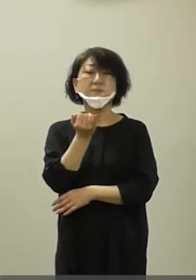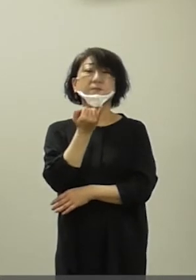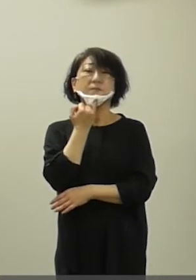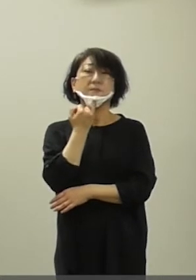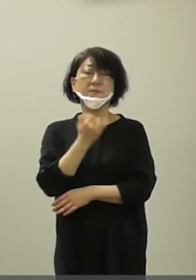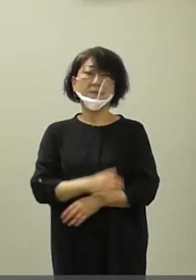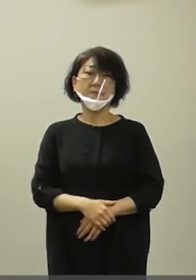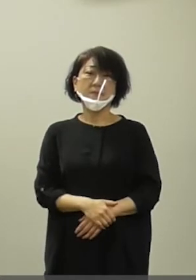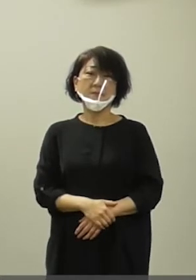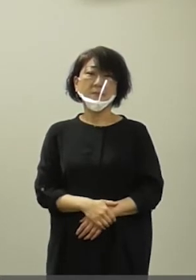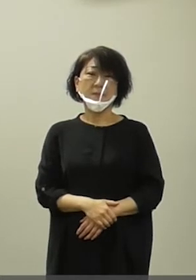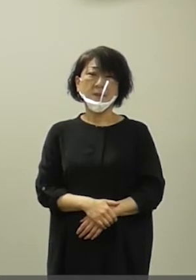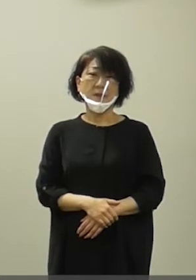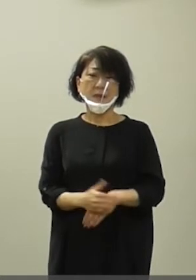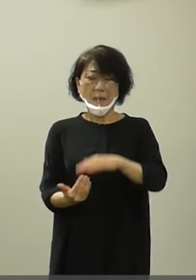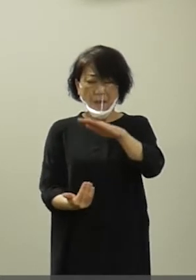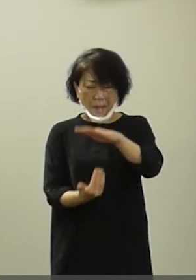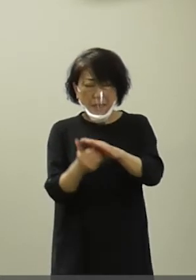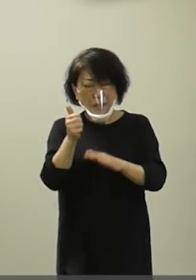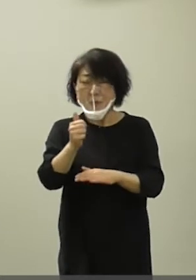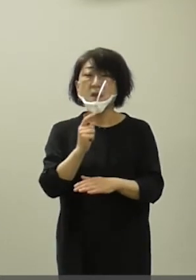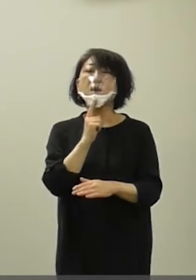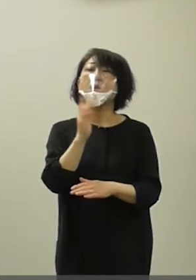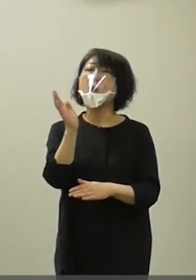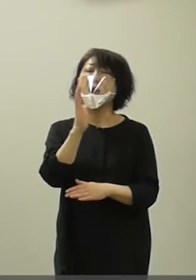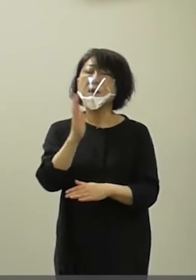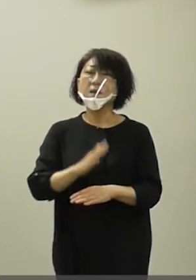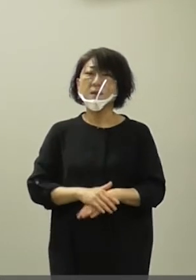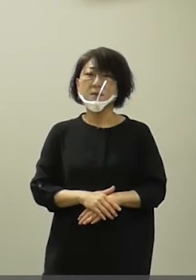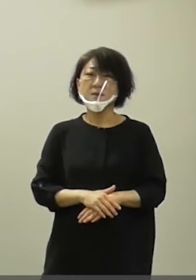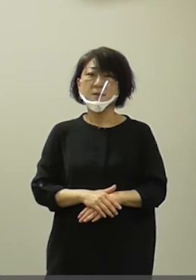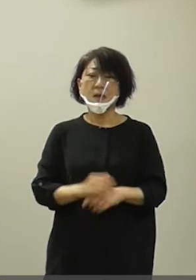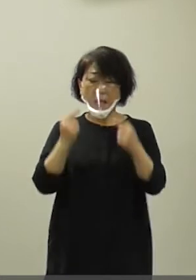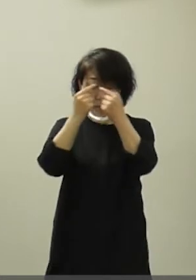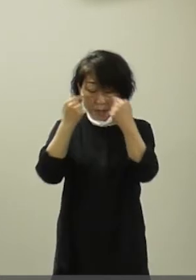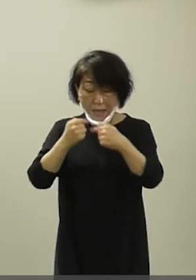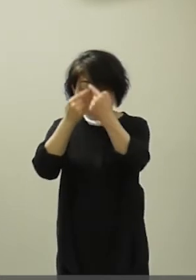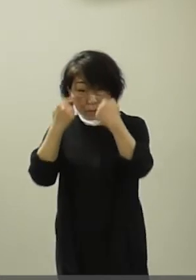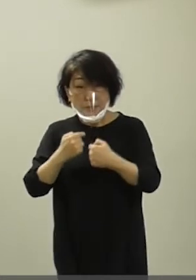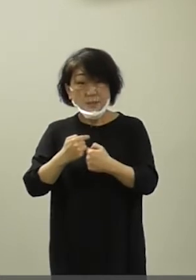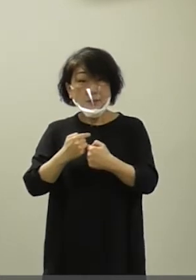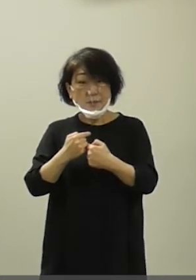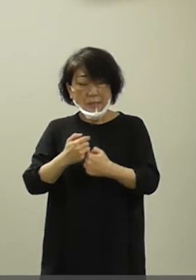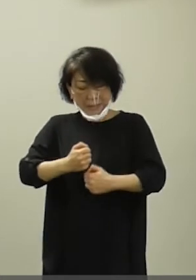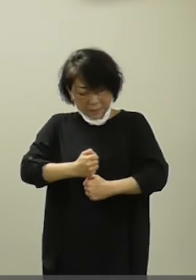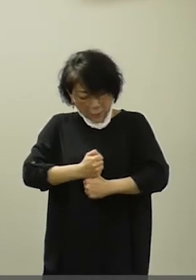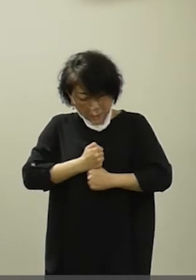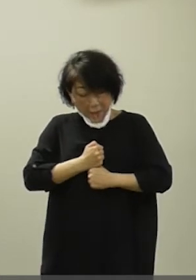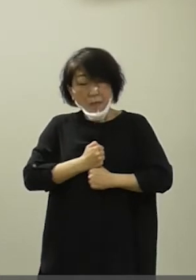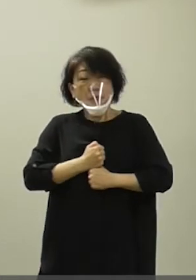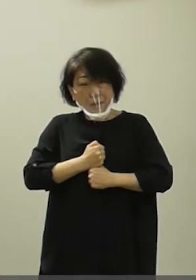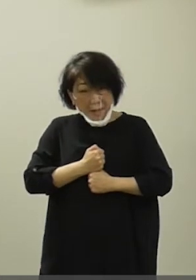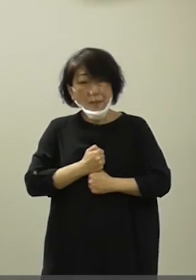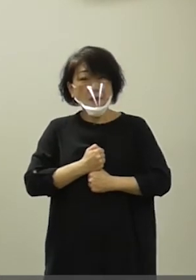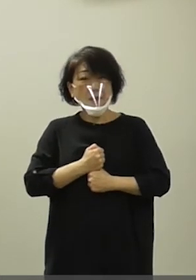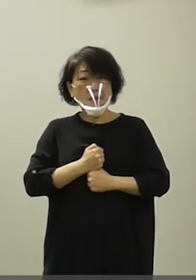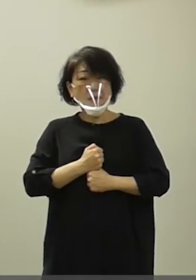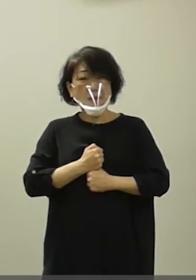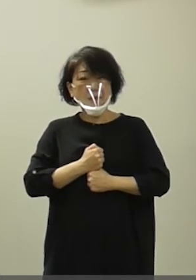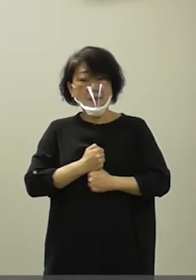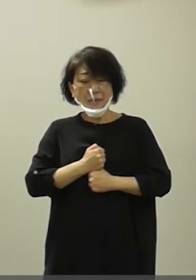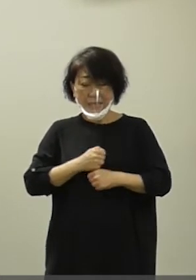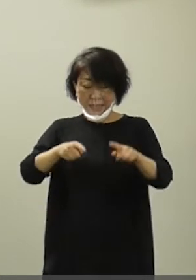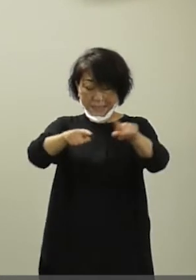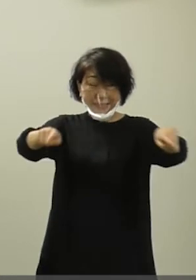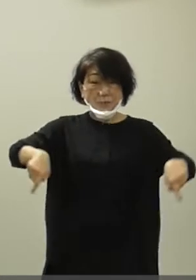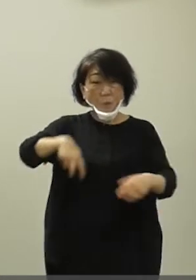特に専用を設けずそれぞれ感染対策をしっかりしかにしていただいた上でえっメジャーシート使用